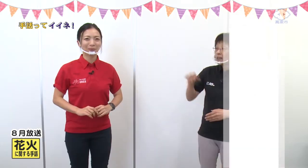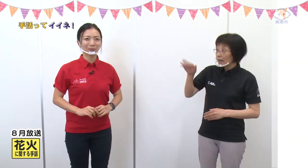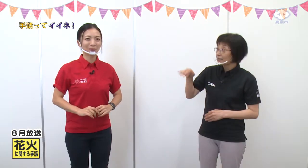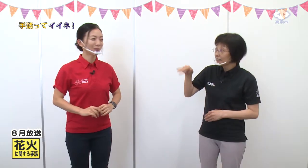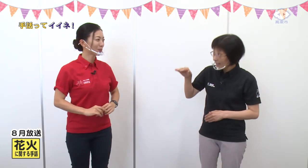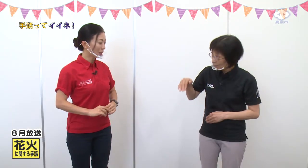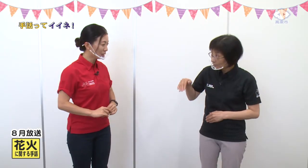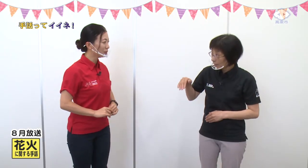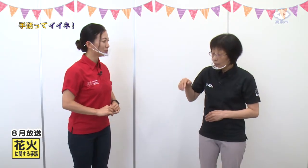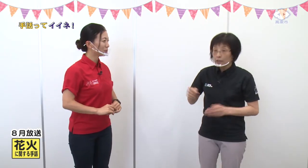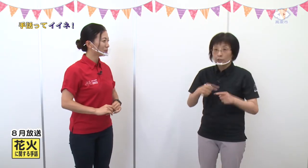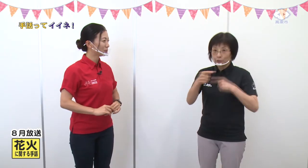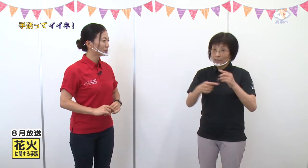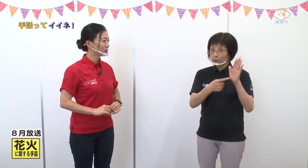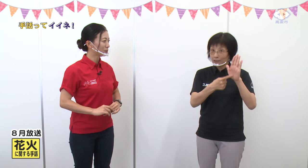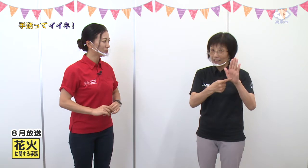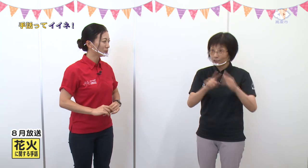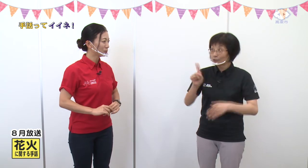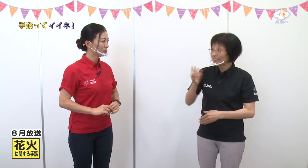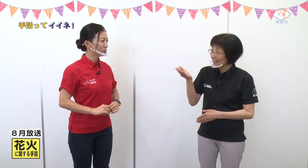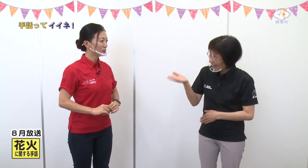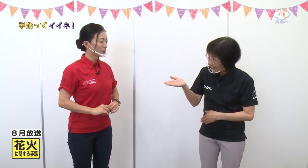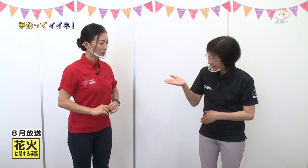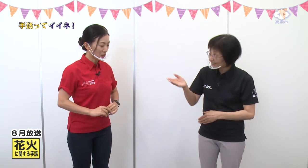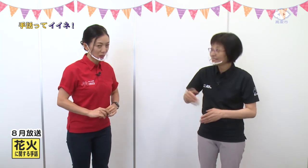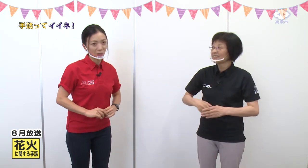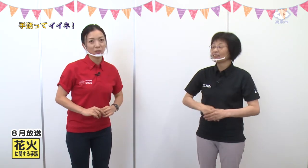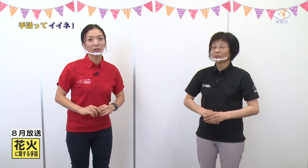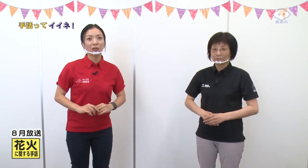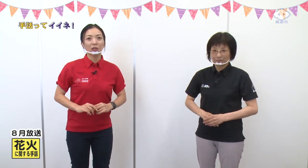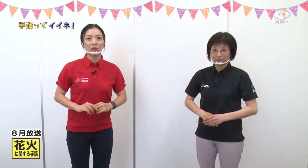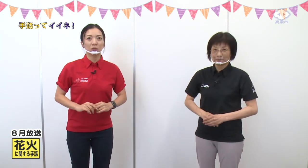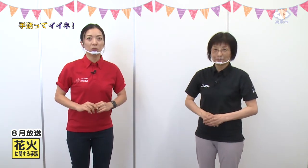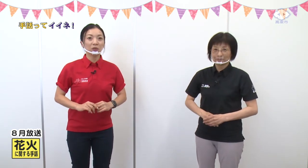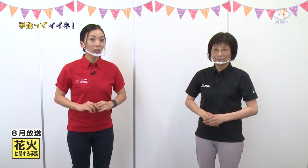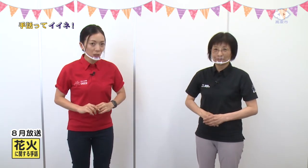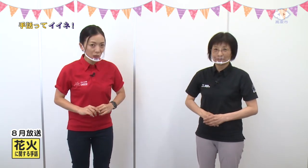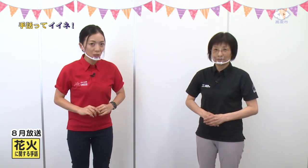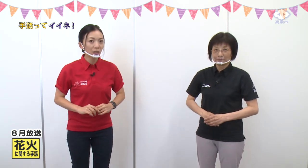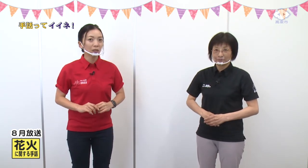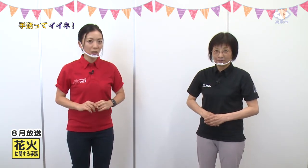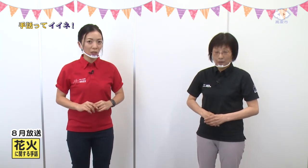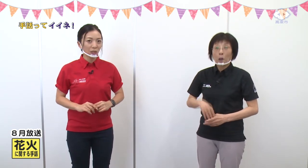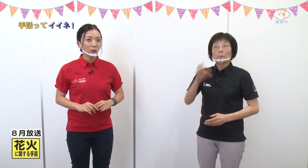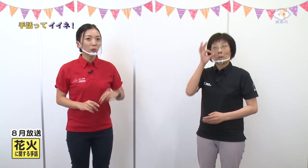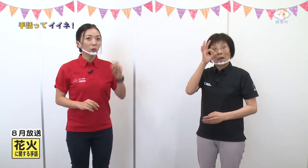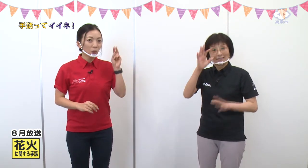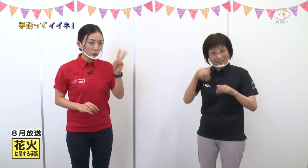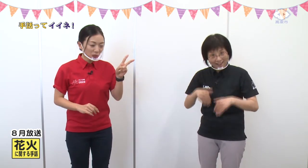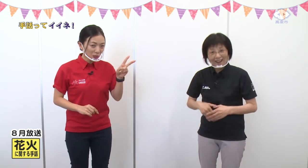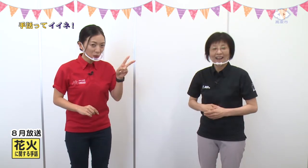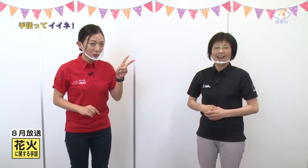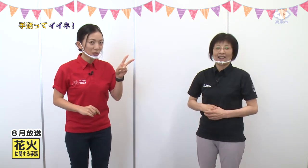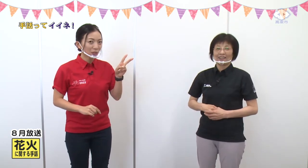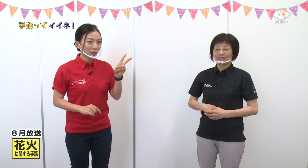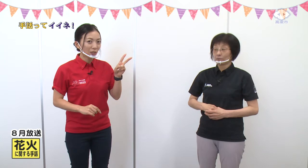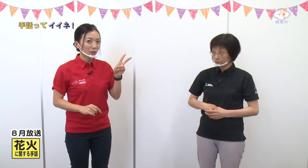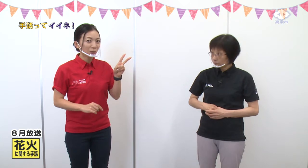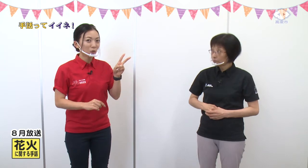原田さん、 はい、 手話表現どうでしたか。 はい、見させていただいて、お二人の方がそれぞ